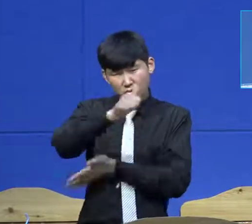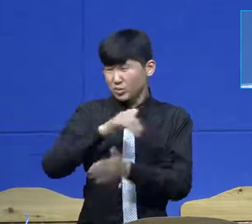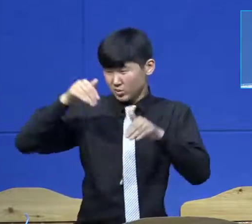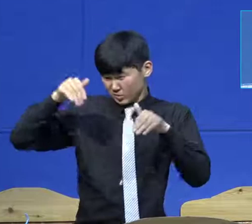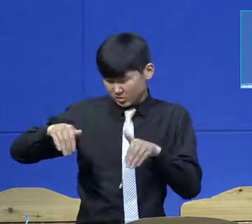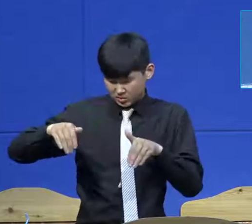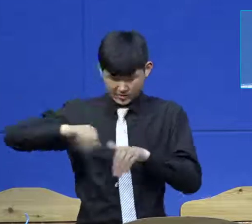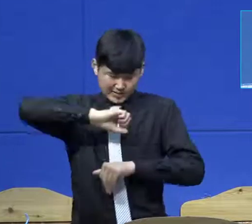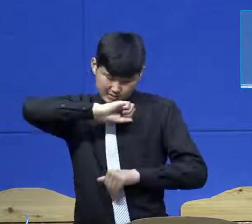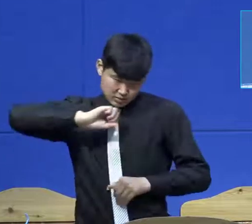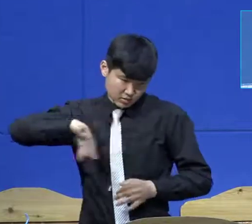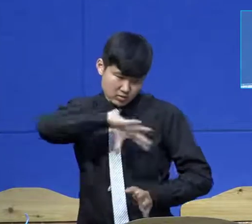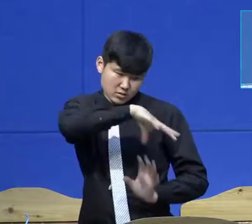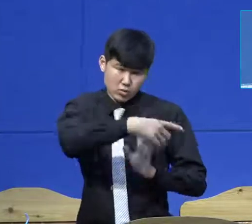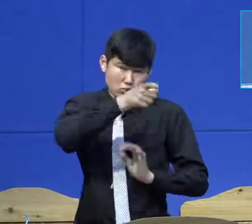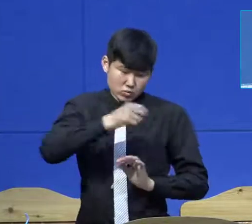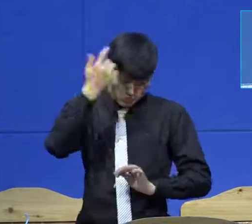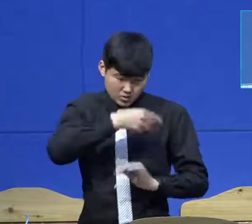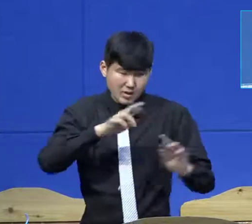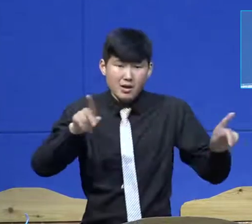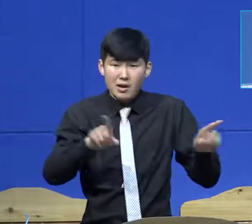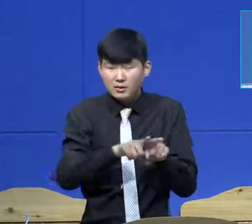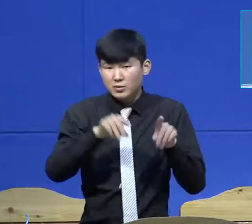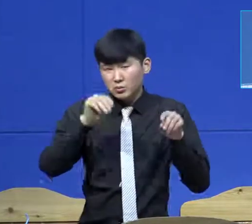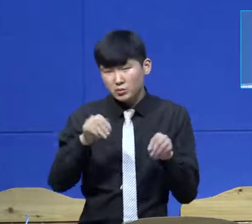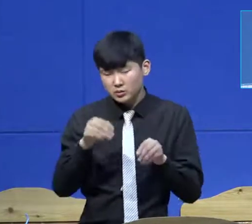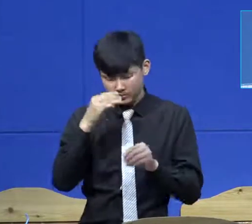энэ газар дээр хүнтэй адил болоод